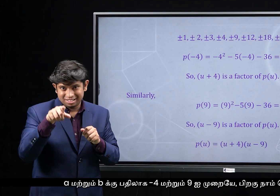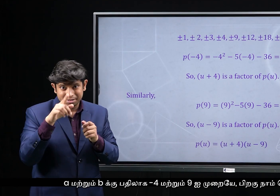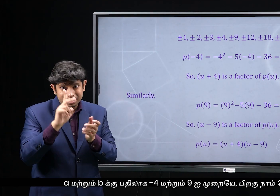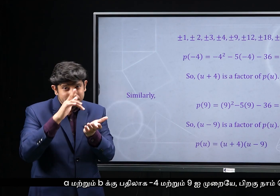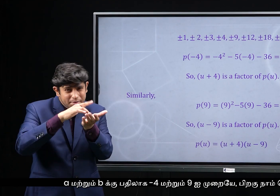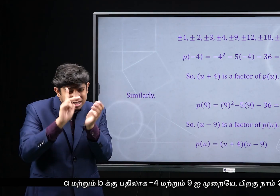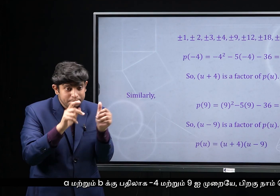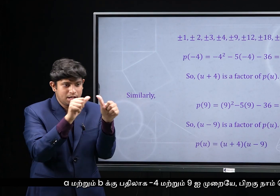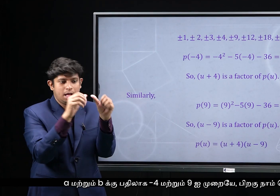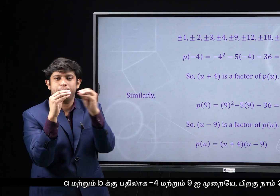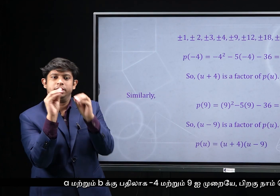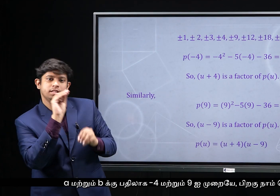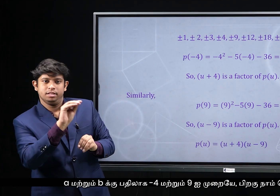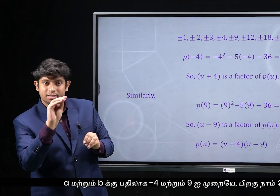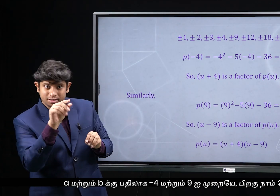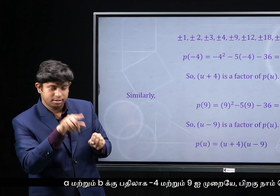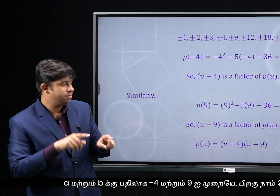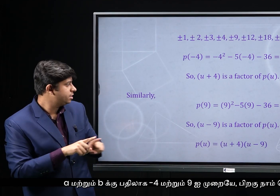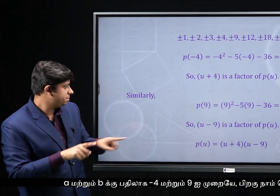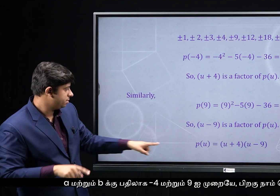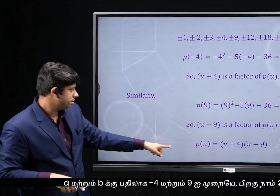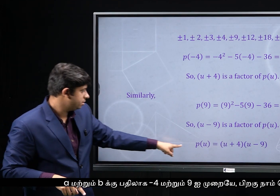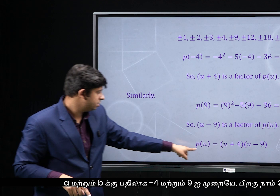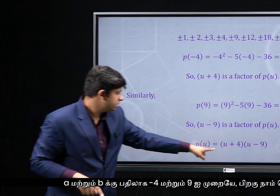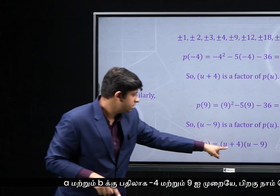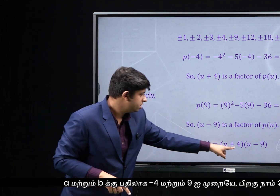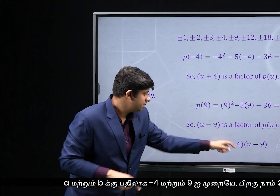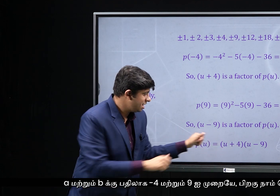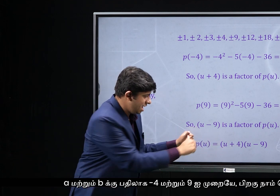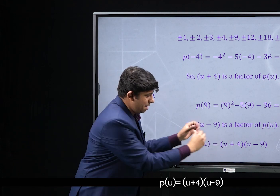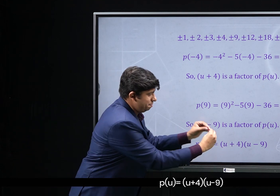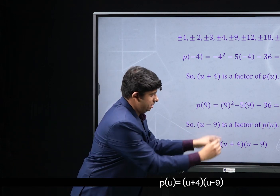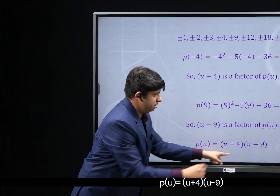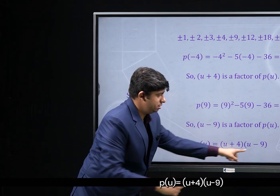பதிலாக கழித்தல் 4 மற்றும் 9 முறையே. பிறகு நாம் பெறுவோம்.